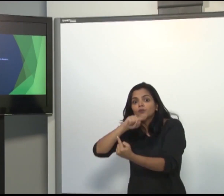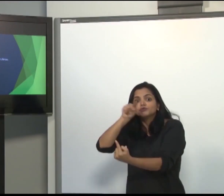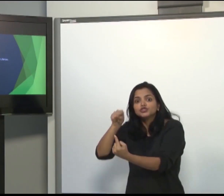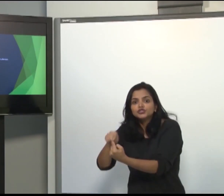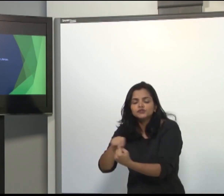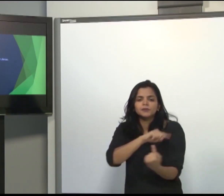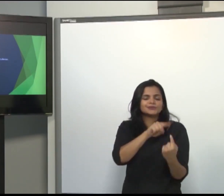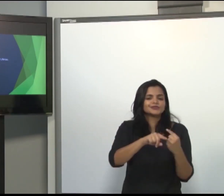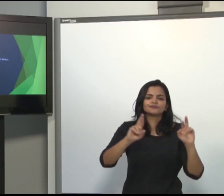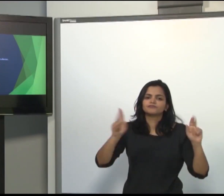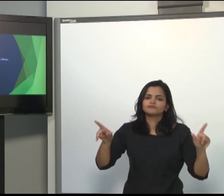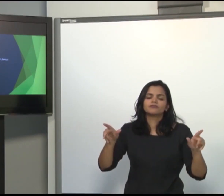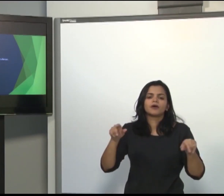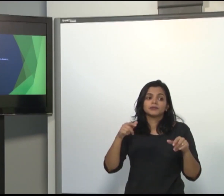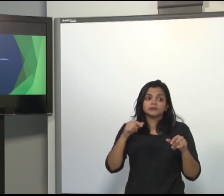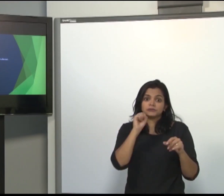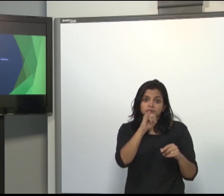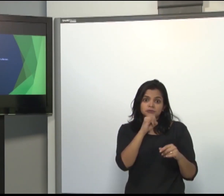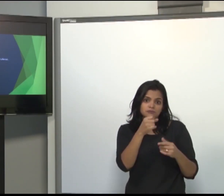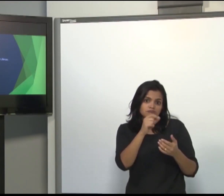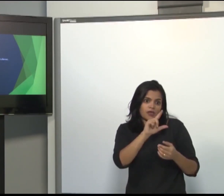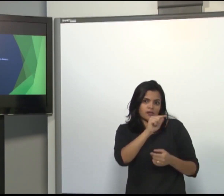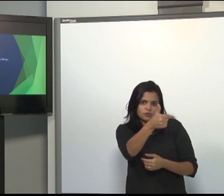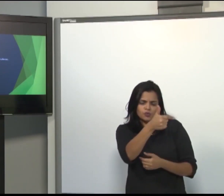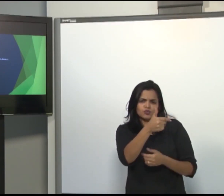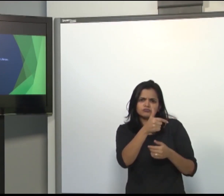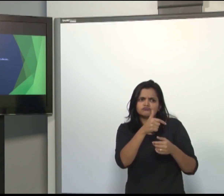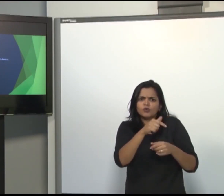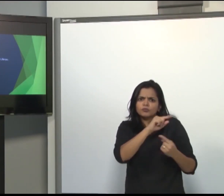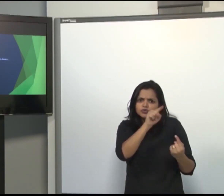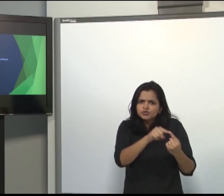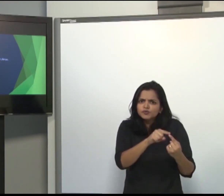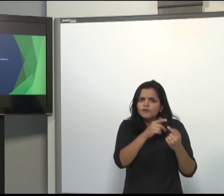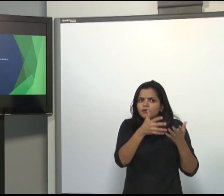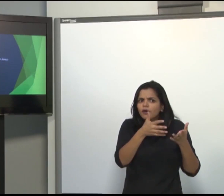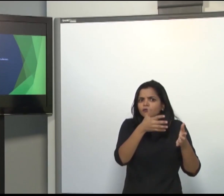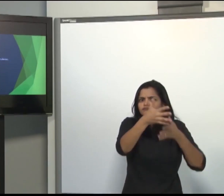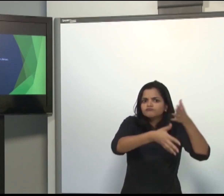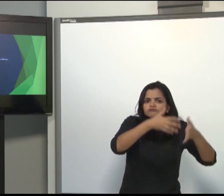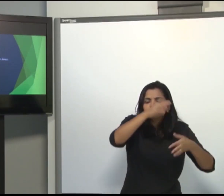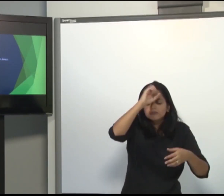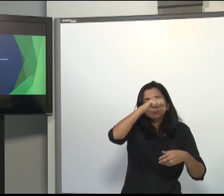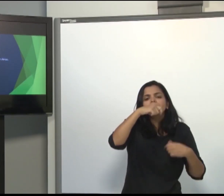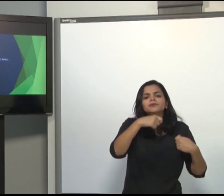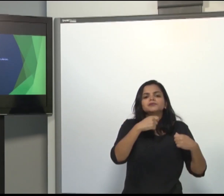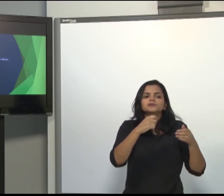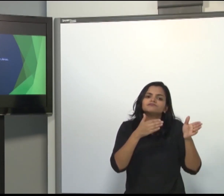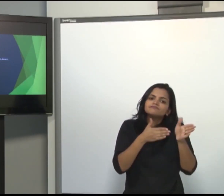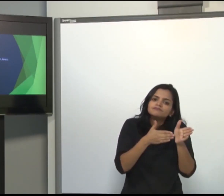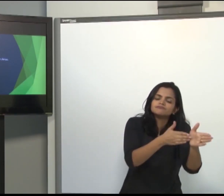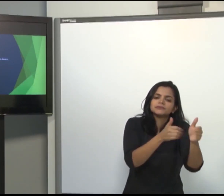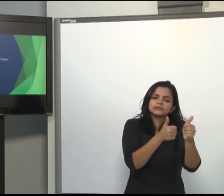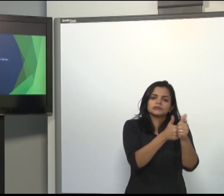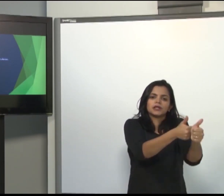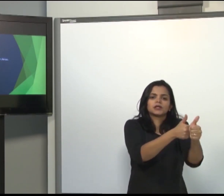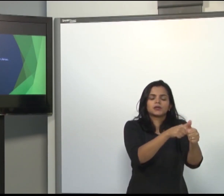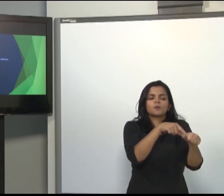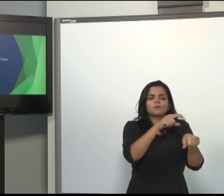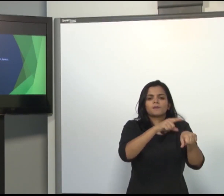objetivos diferentes. Temos ali o ensino da L2, ensinar L2, língua de sinais, para